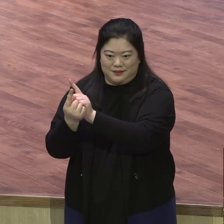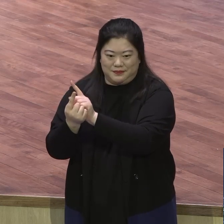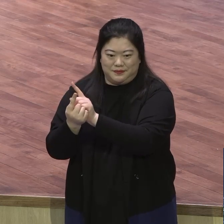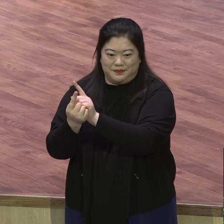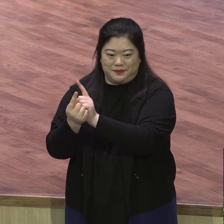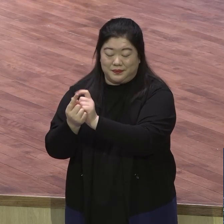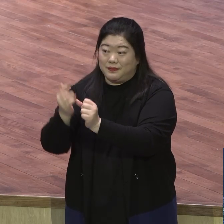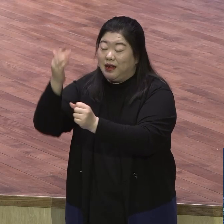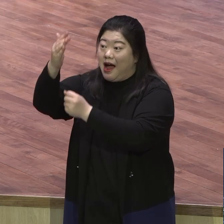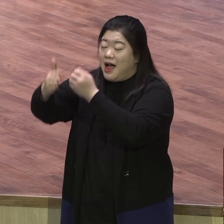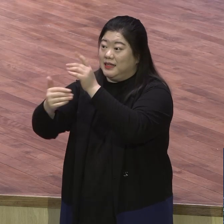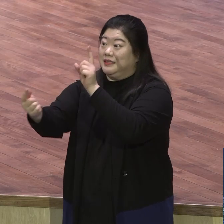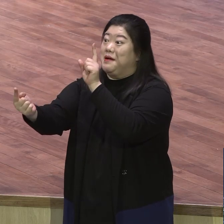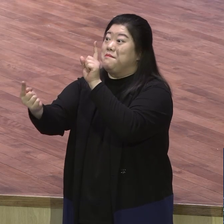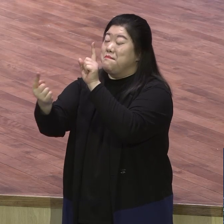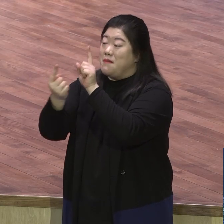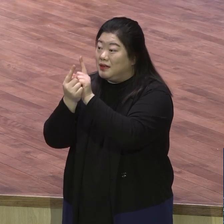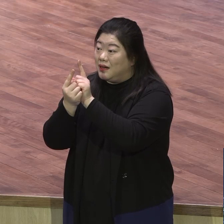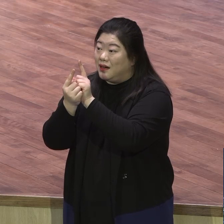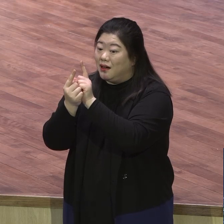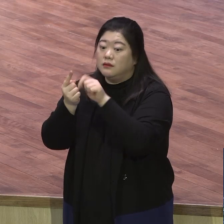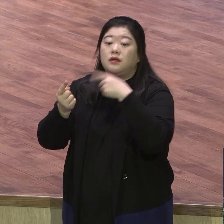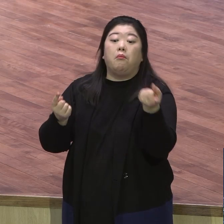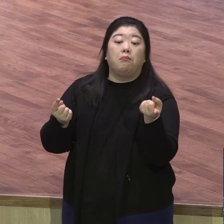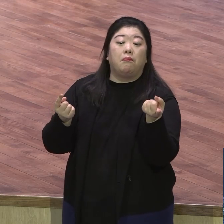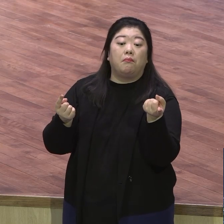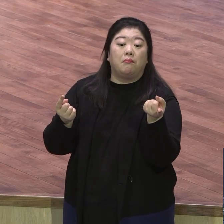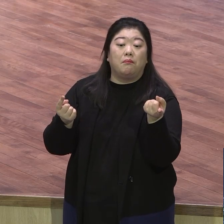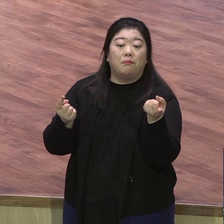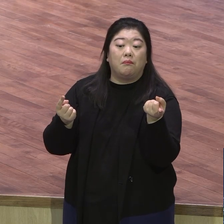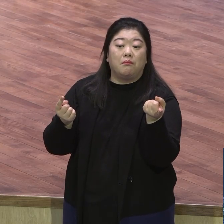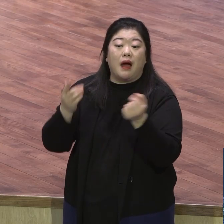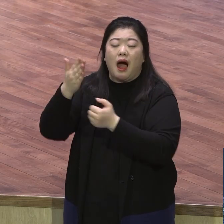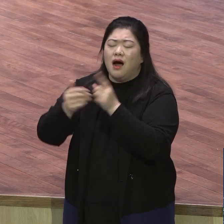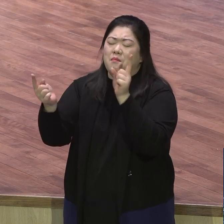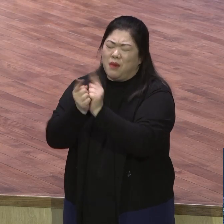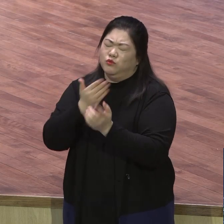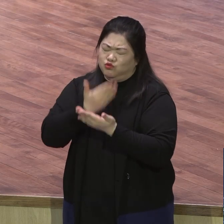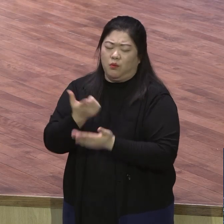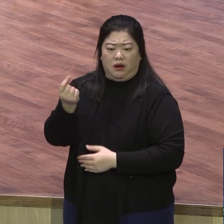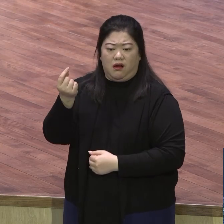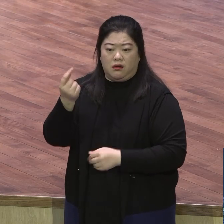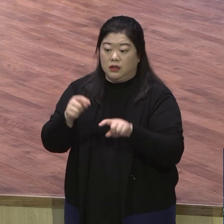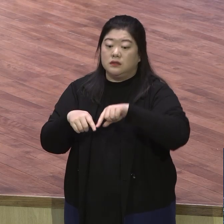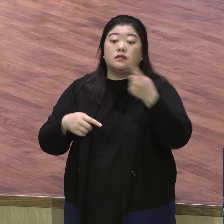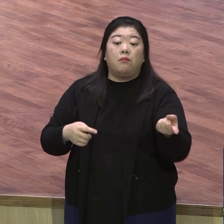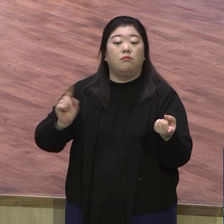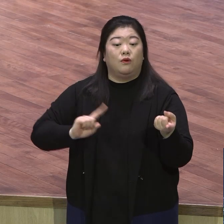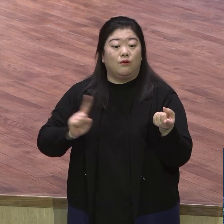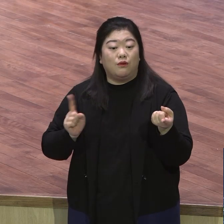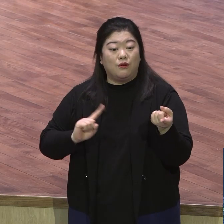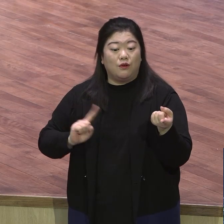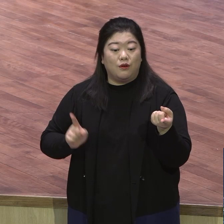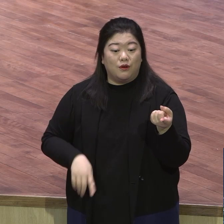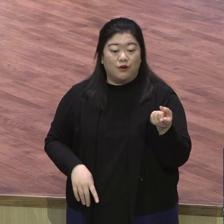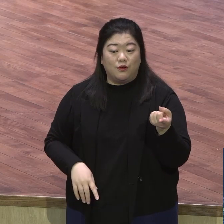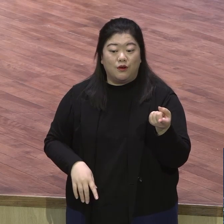하나님을 만나 그리고 하나님을 만난 다음 단계가 뭐냐 하나님을 만났으면 진짜로 만났으면